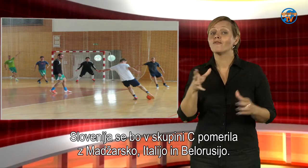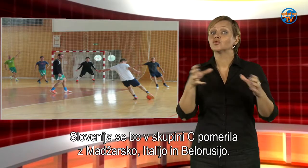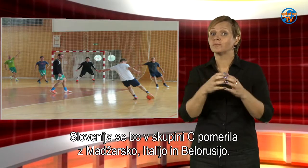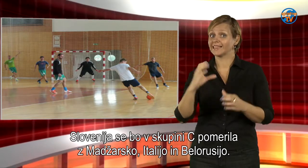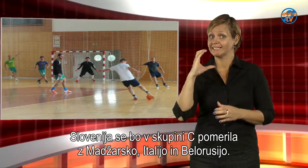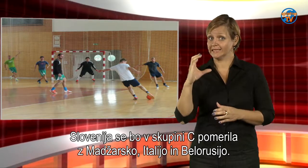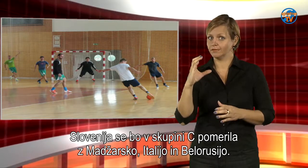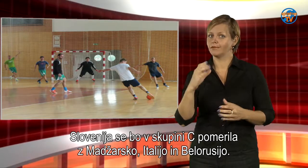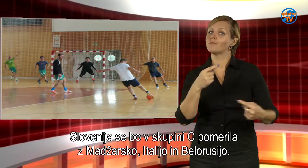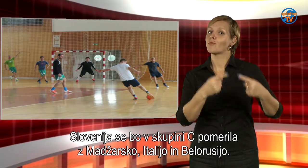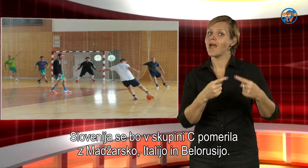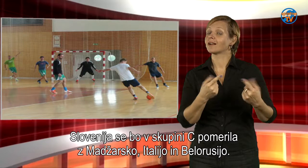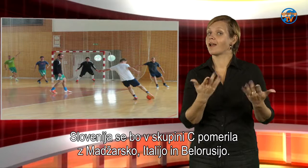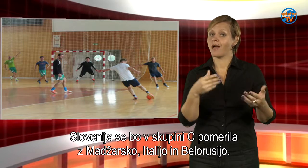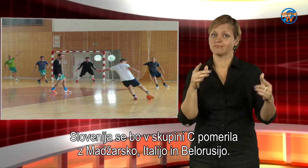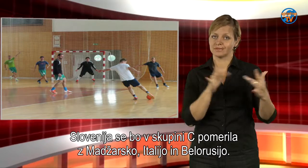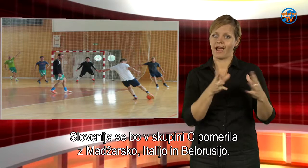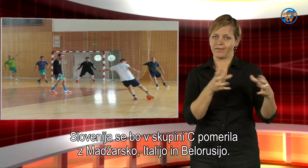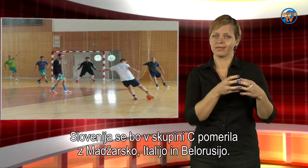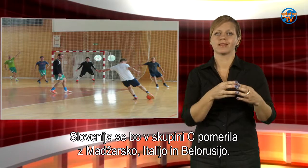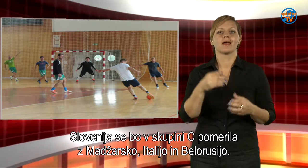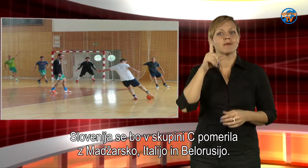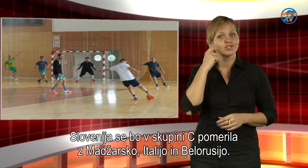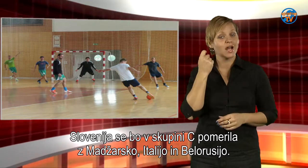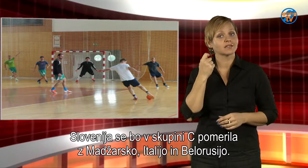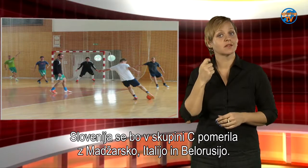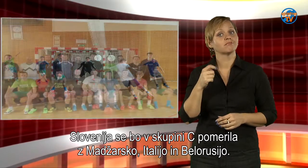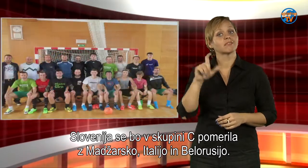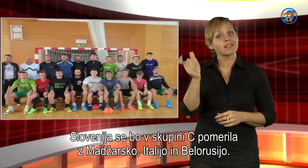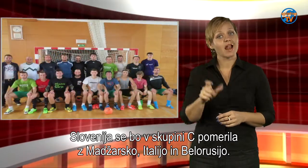bo v skupini C pomerila z Madžarsko, Italijo in Belorusijo.